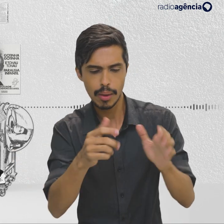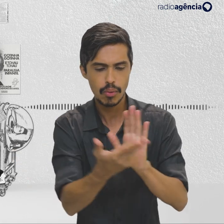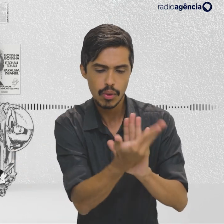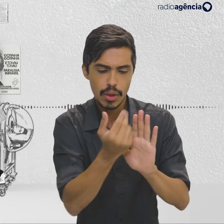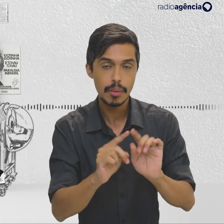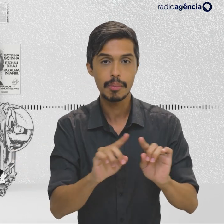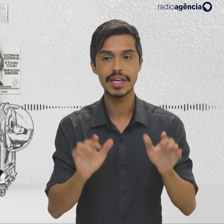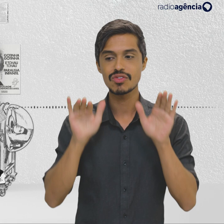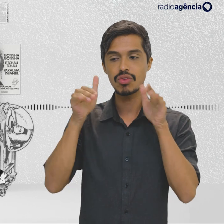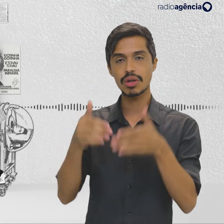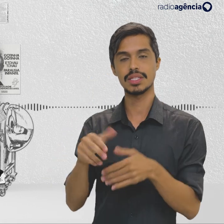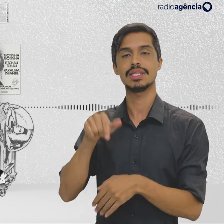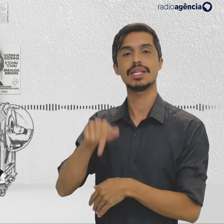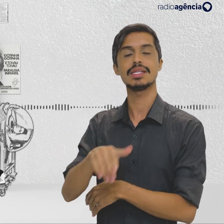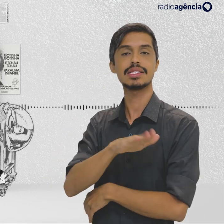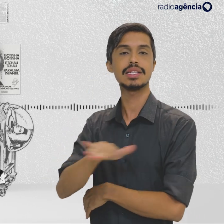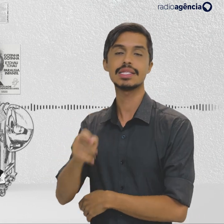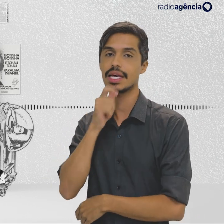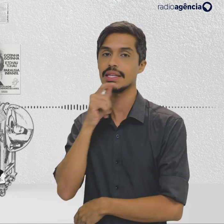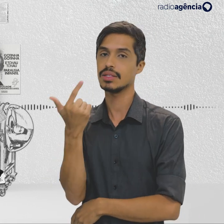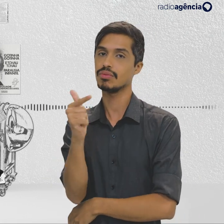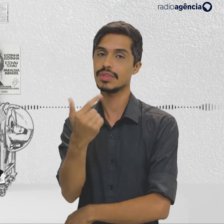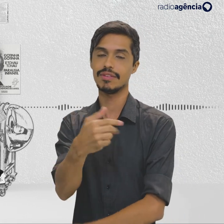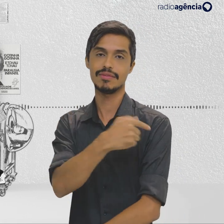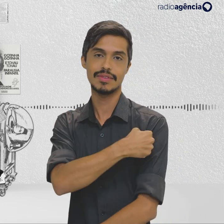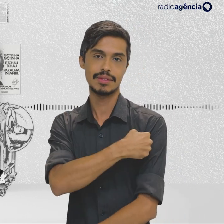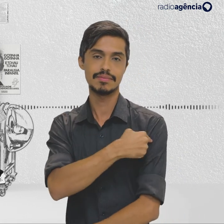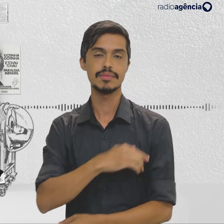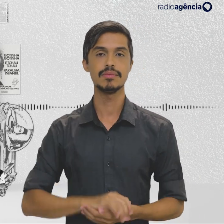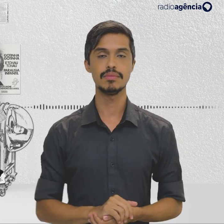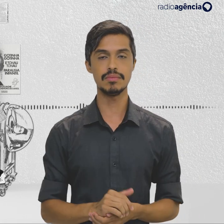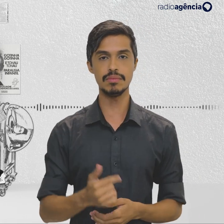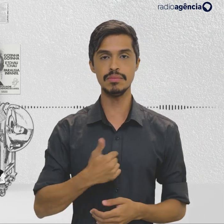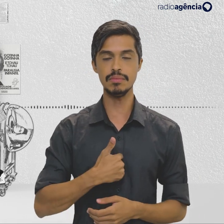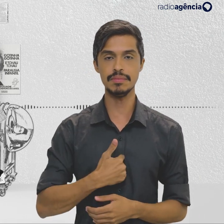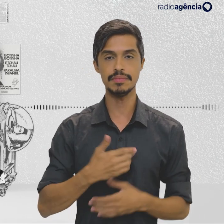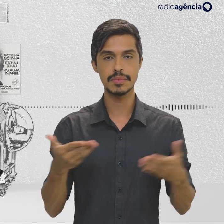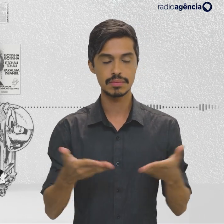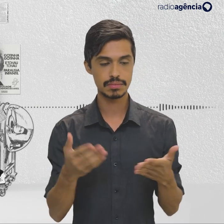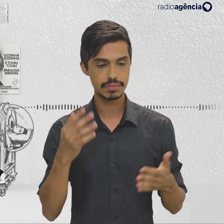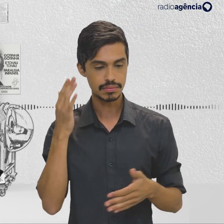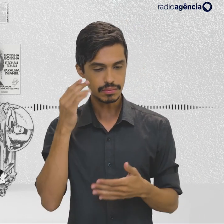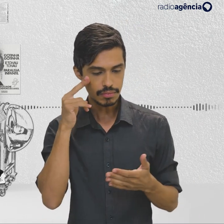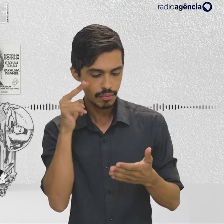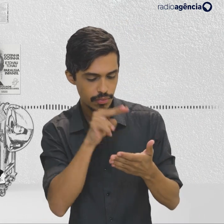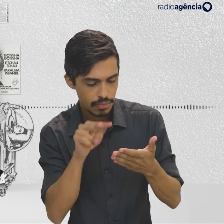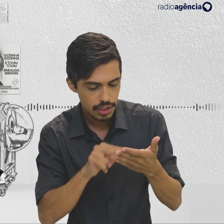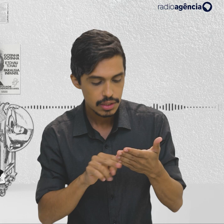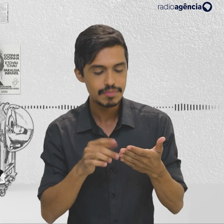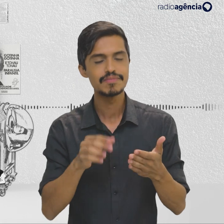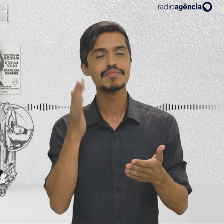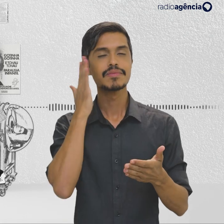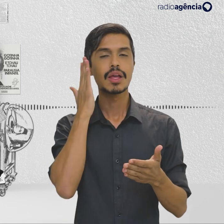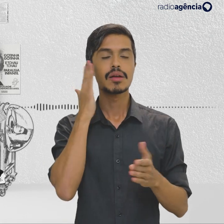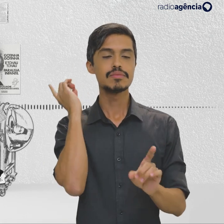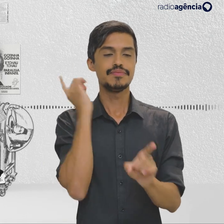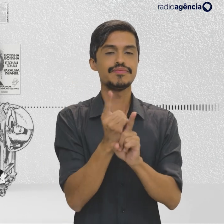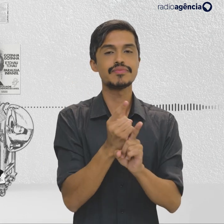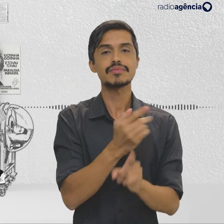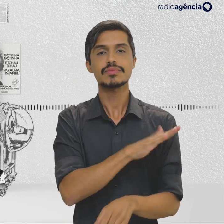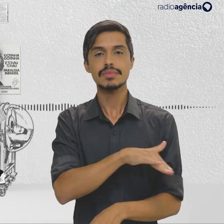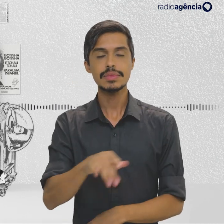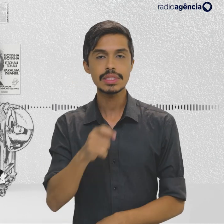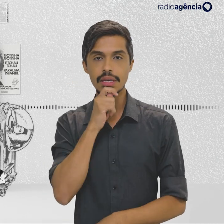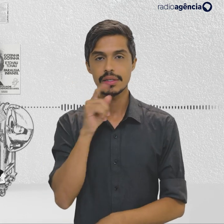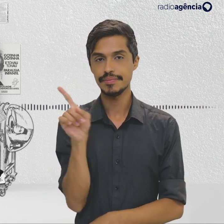isso só que Mirando nas crianças que não estão vacinadas eu consigo com gel vacina saber quais são as crianças que estão